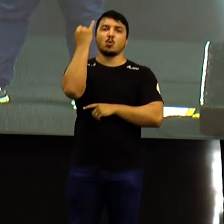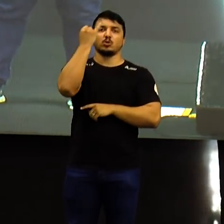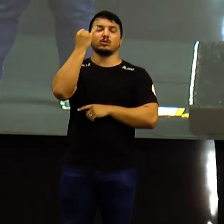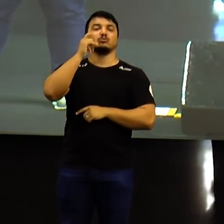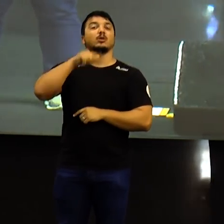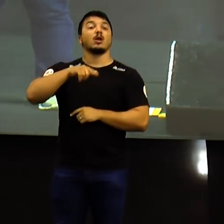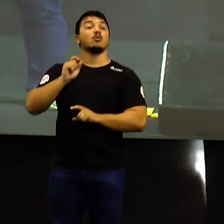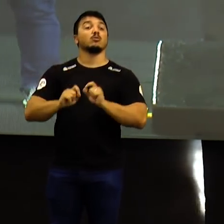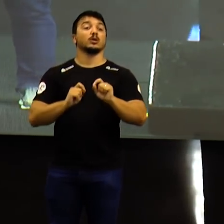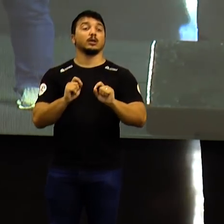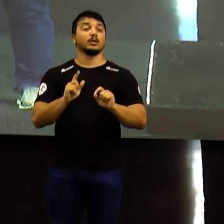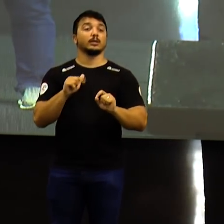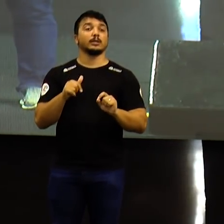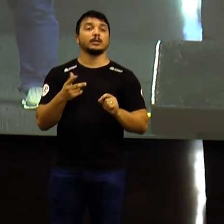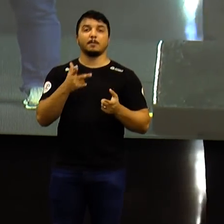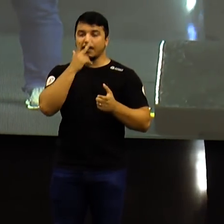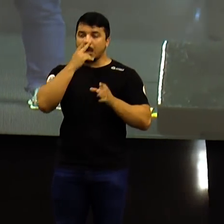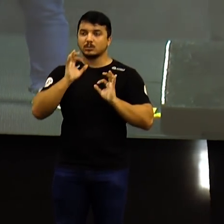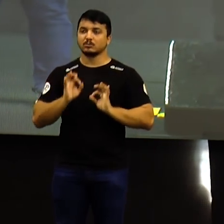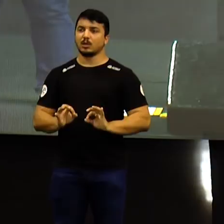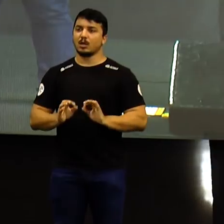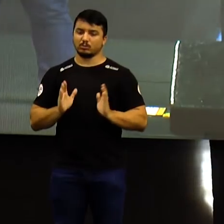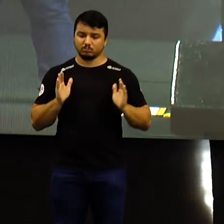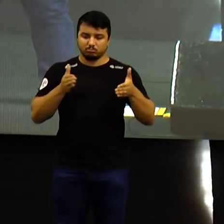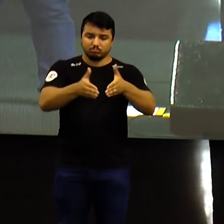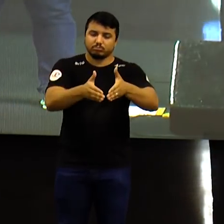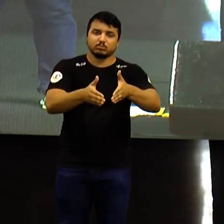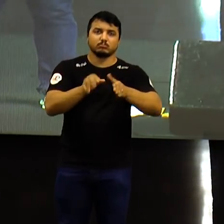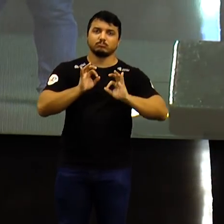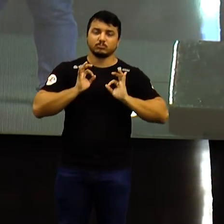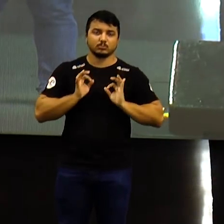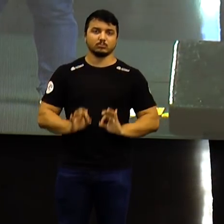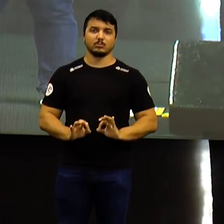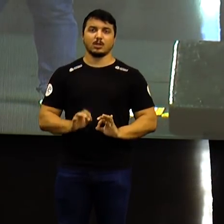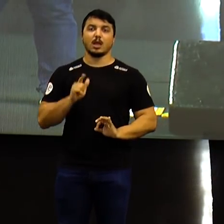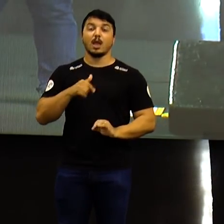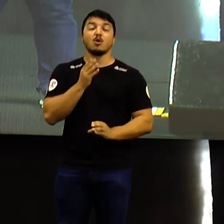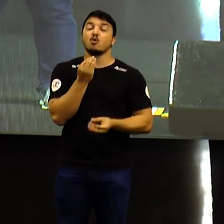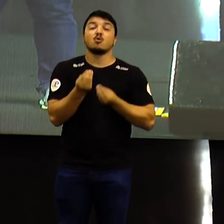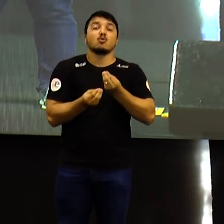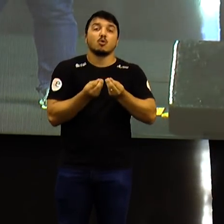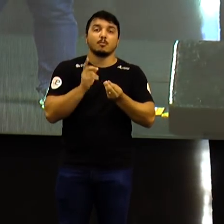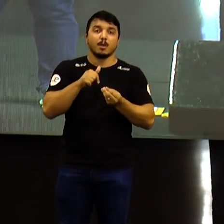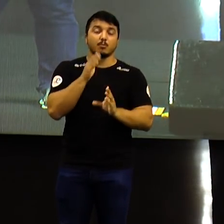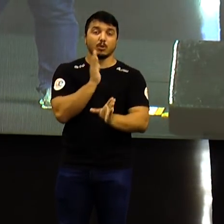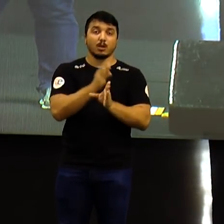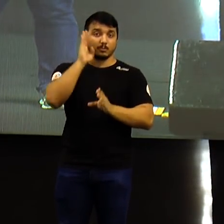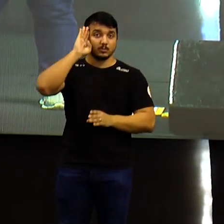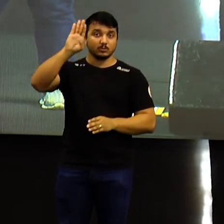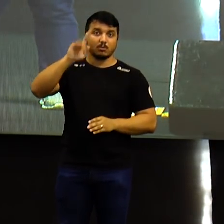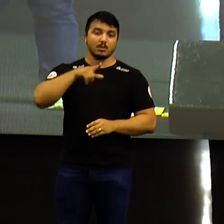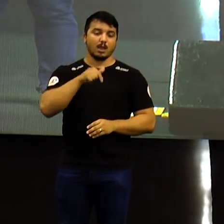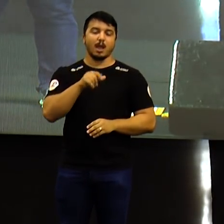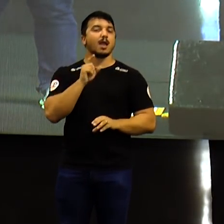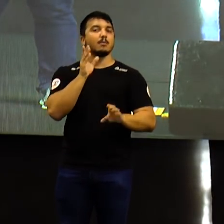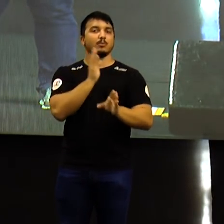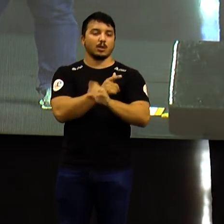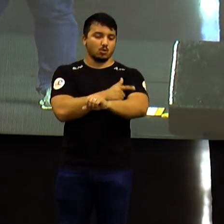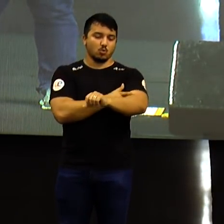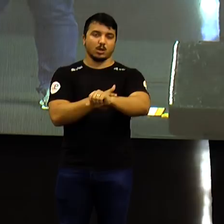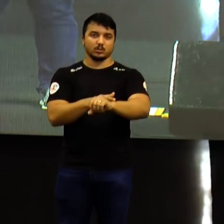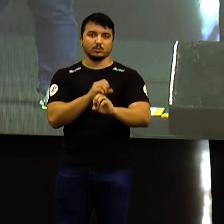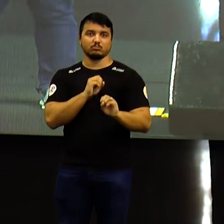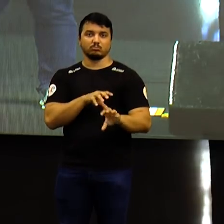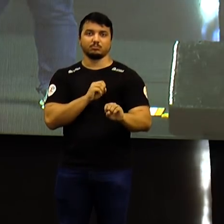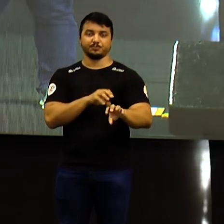forma mais correta e decente possível, que é através, fundamentalmente, da educação.